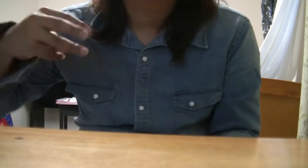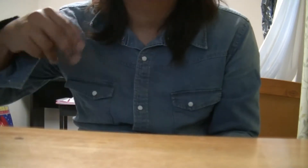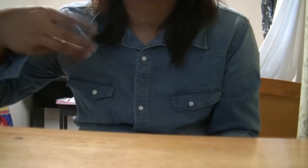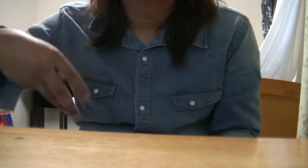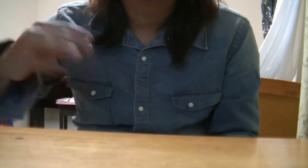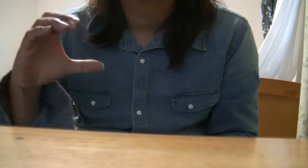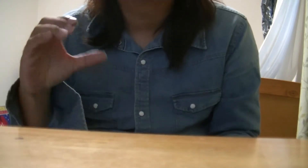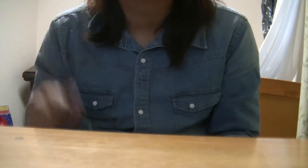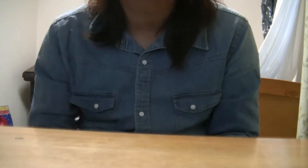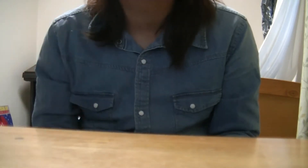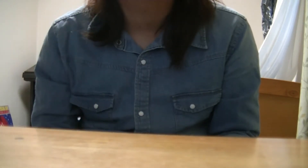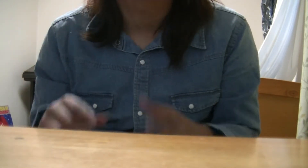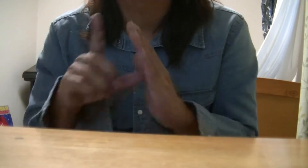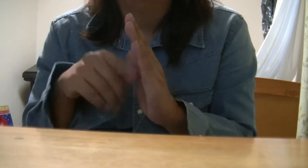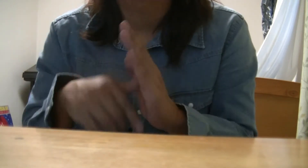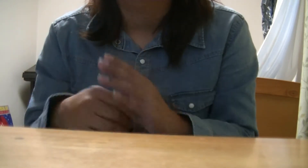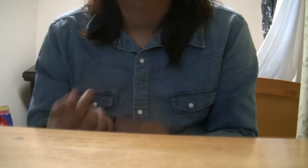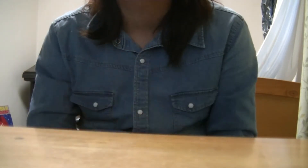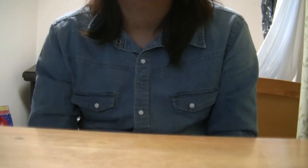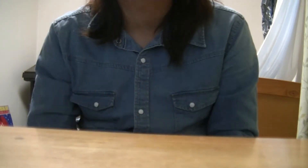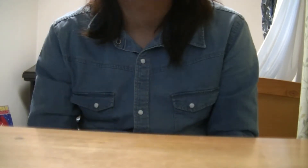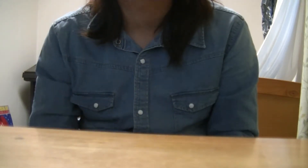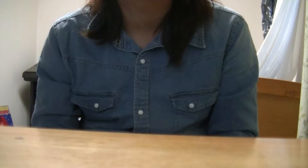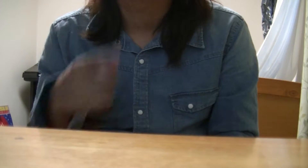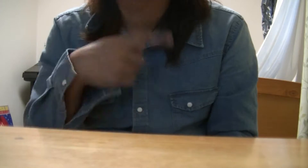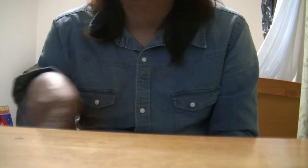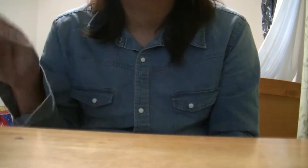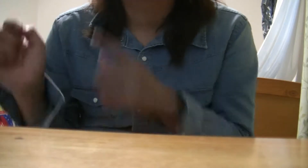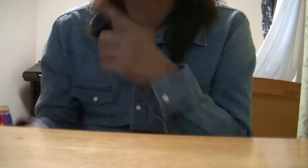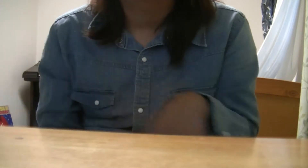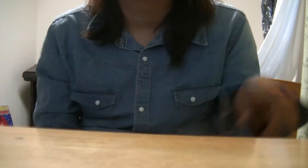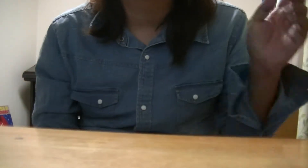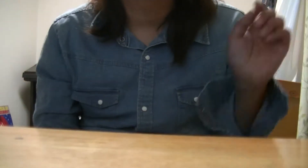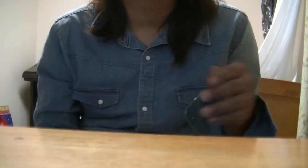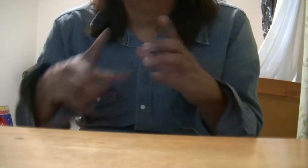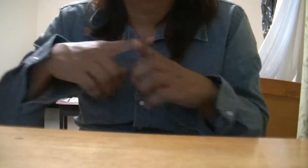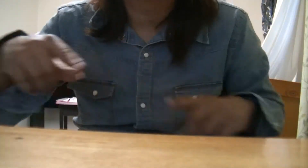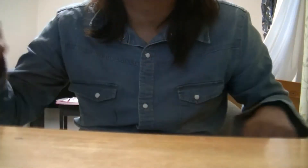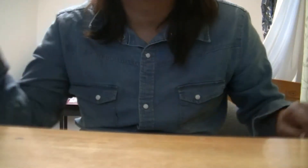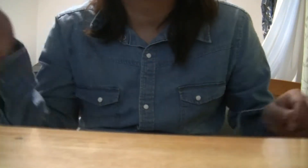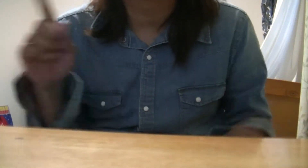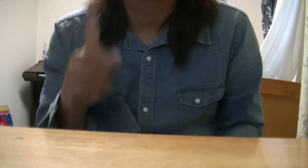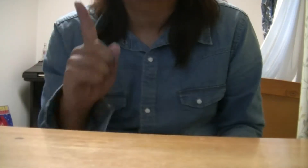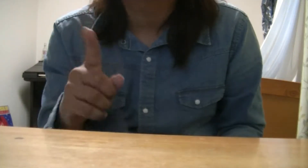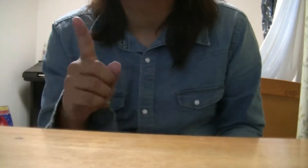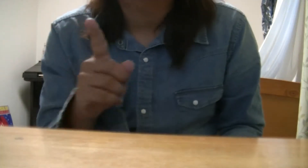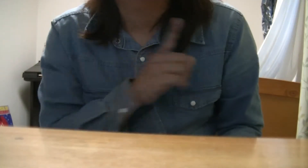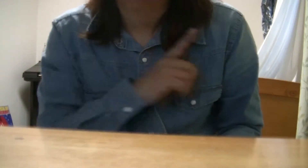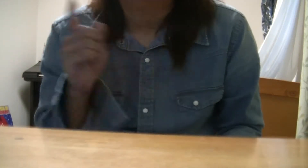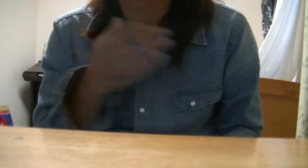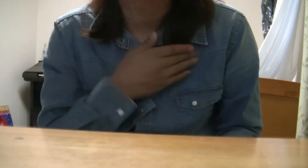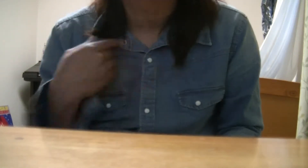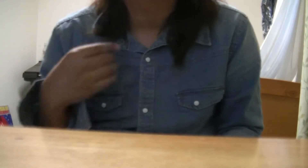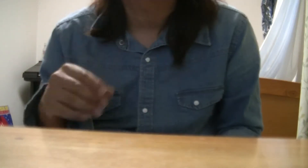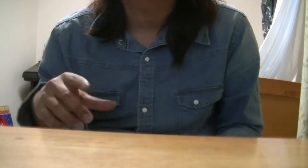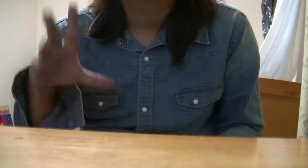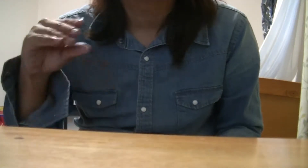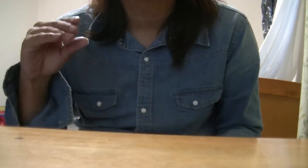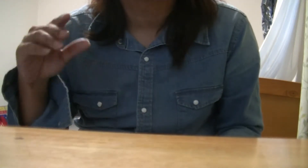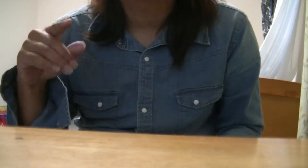時代に、行く店に行く店日本一にしていきましたけど、ハンバーガーを作るのを僕が一